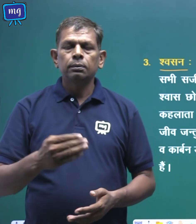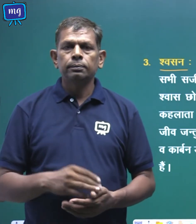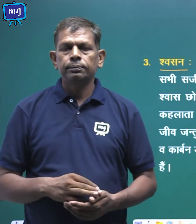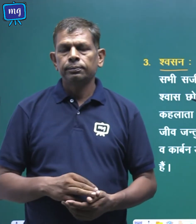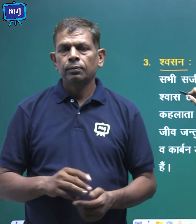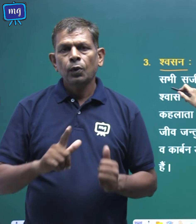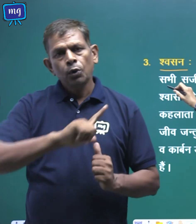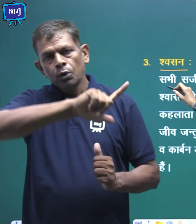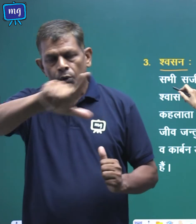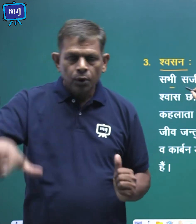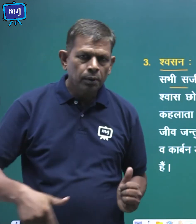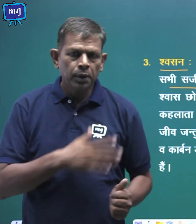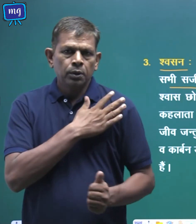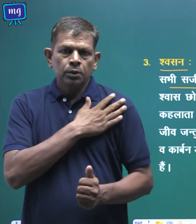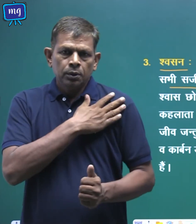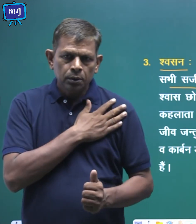सभी सजीव